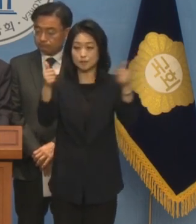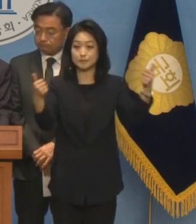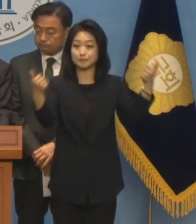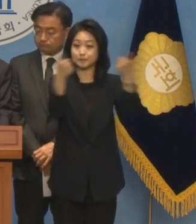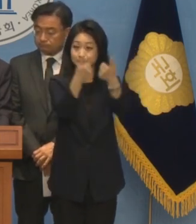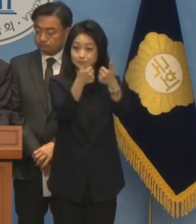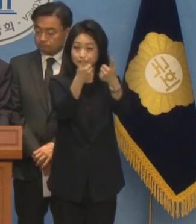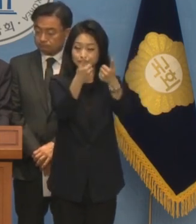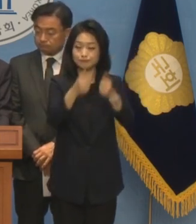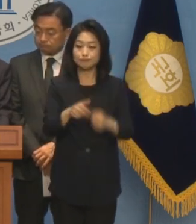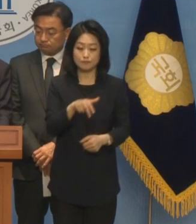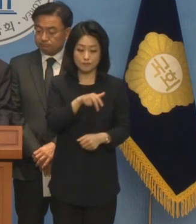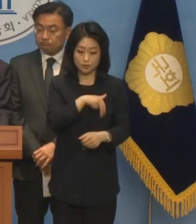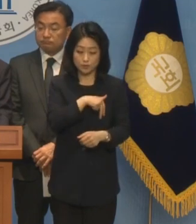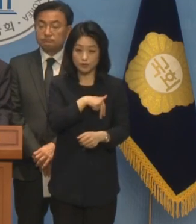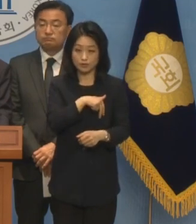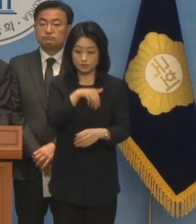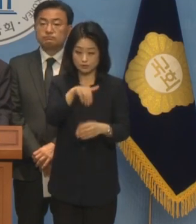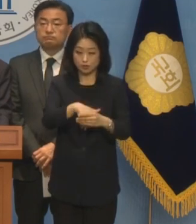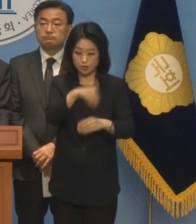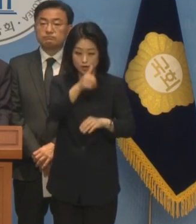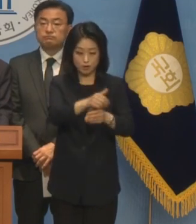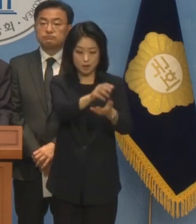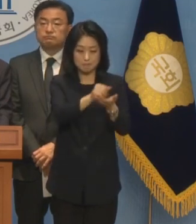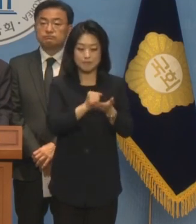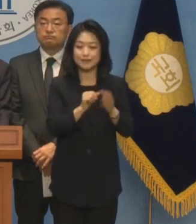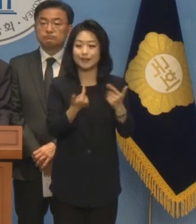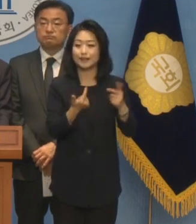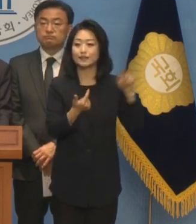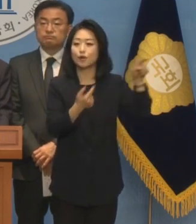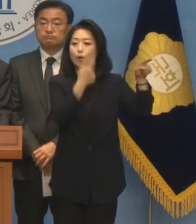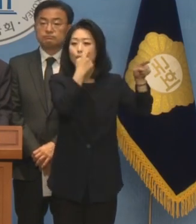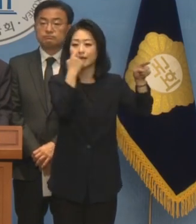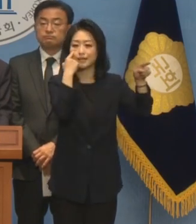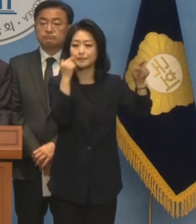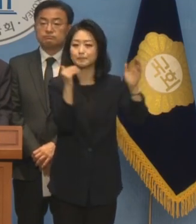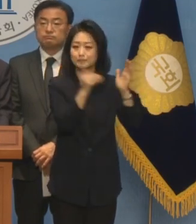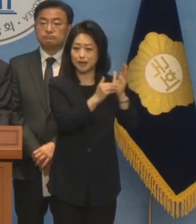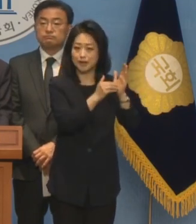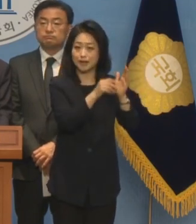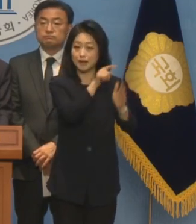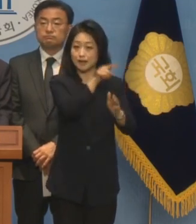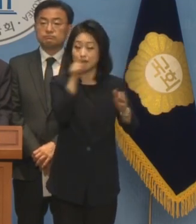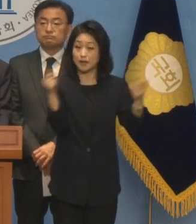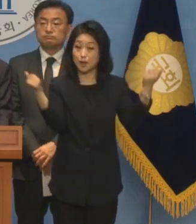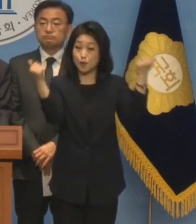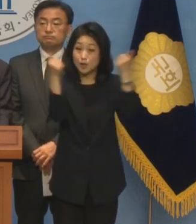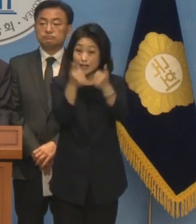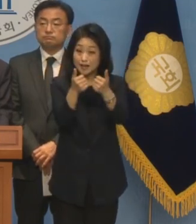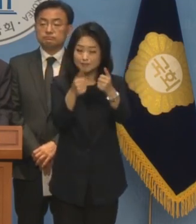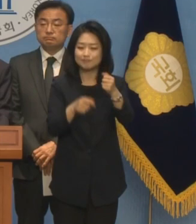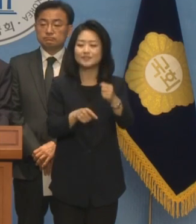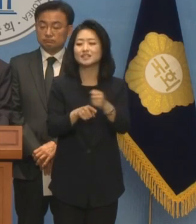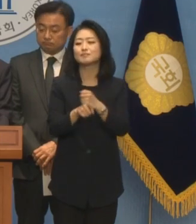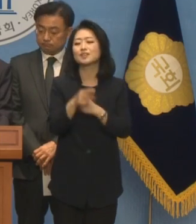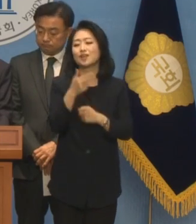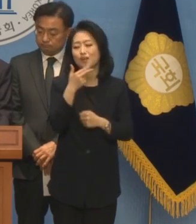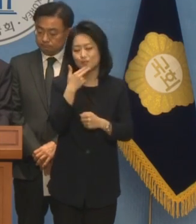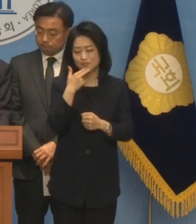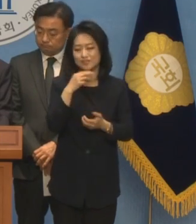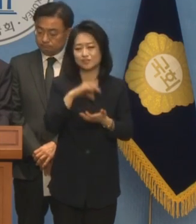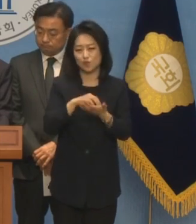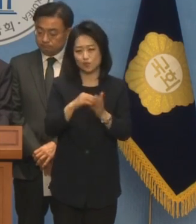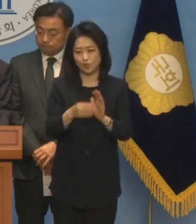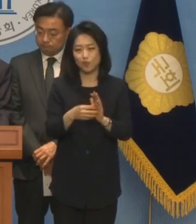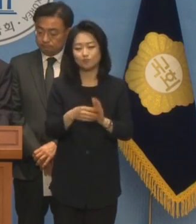받들 의지가 전혀 없음이 확인됐습니다 영수회담 회담은 안 하느니만 못 회담이 돼